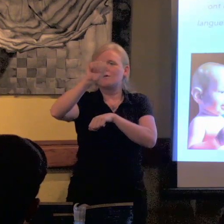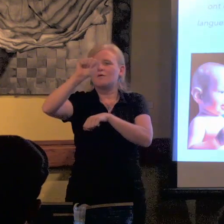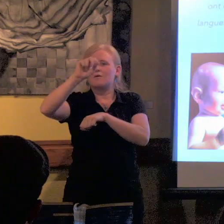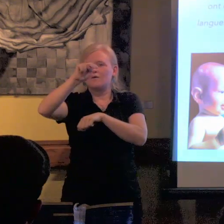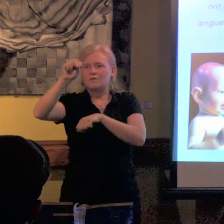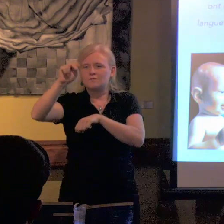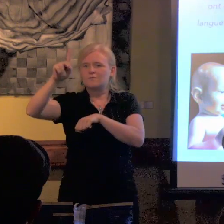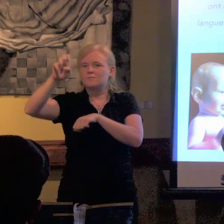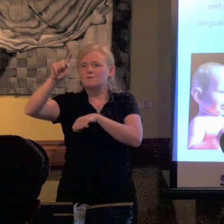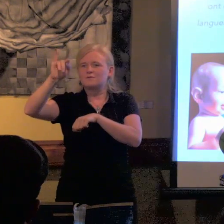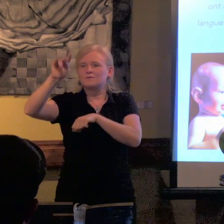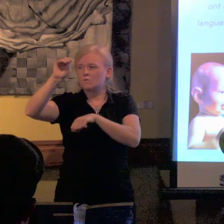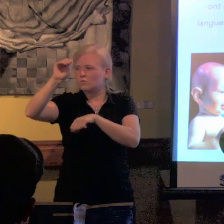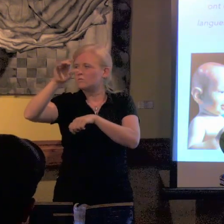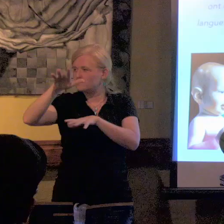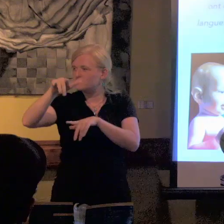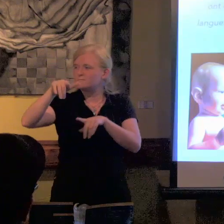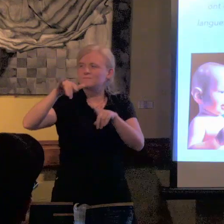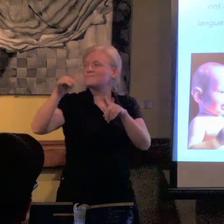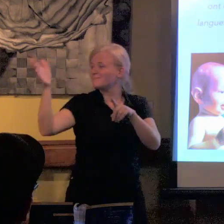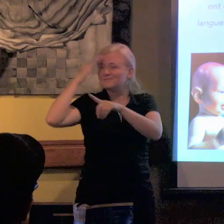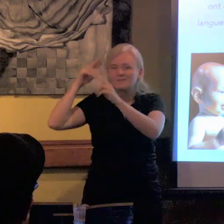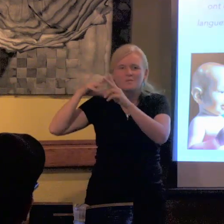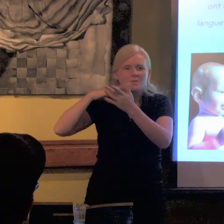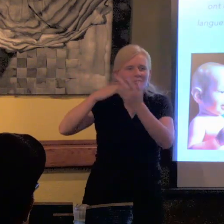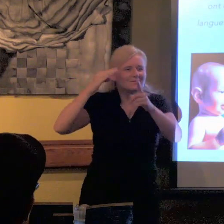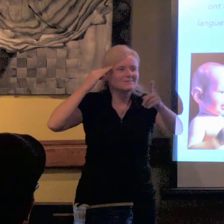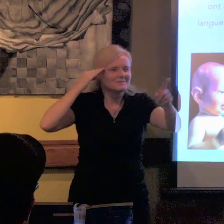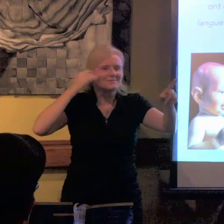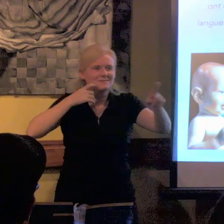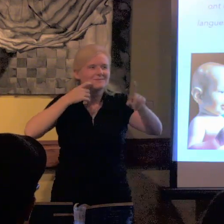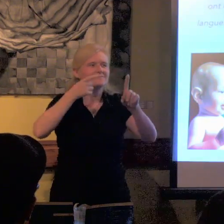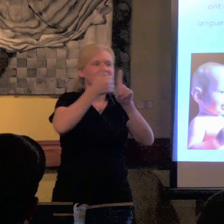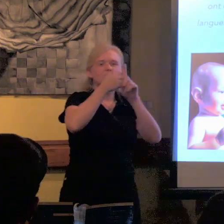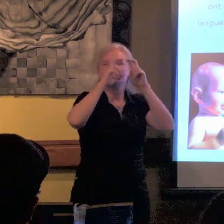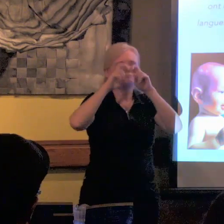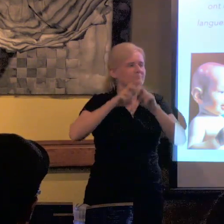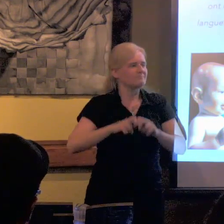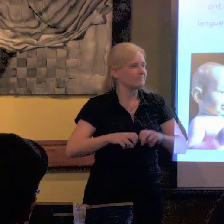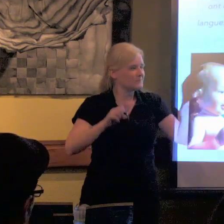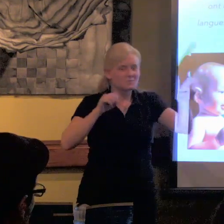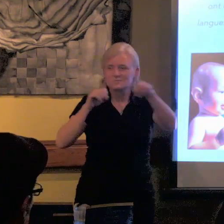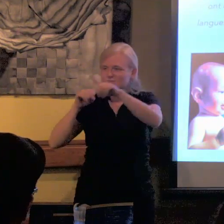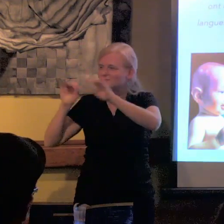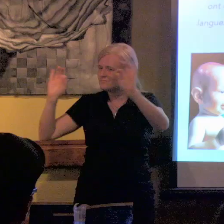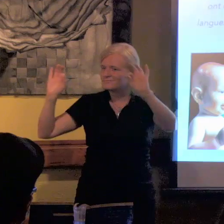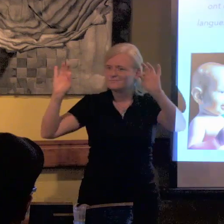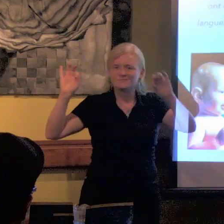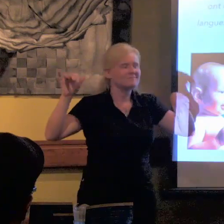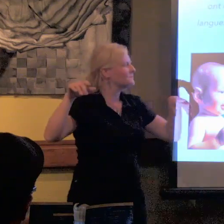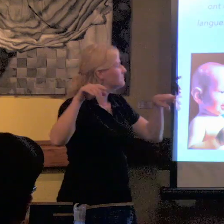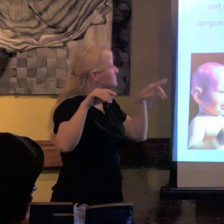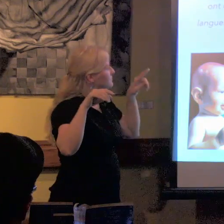Laura Petitot, en fait, Laura Anne Petitot est une je pense que certains la connaissent aussi, c'est une chercheure,